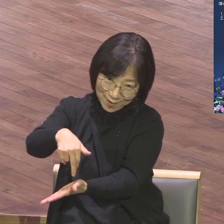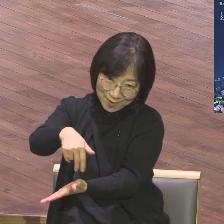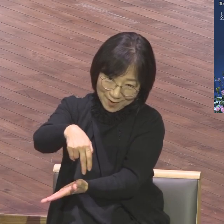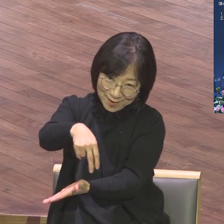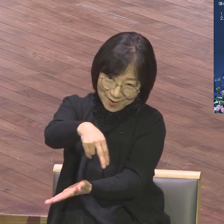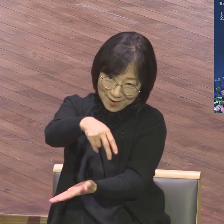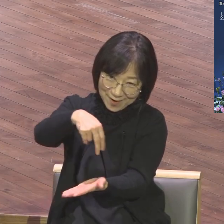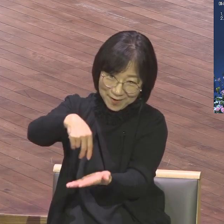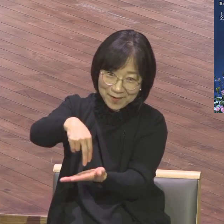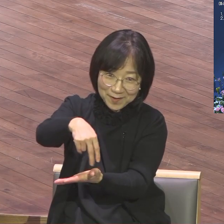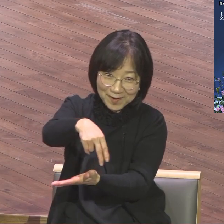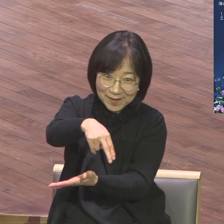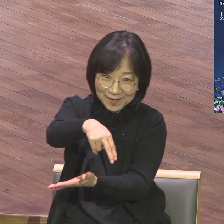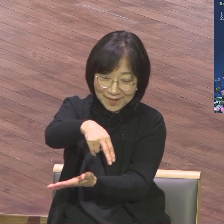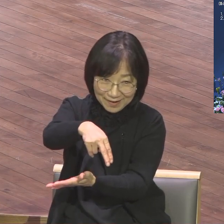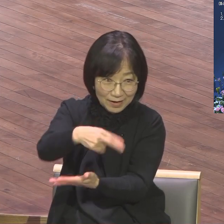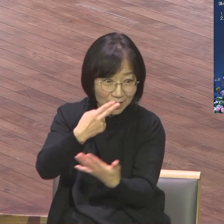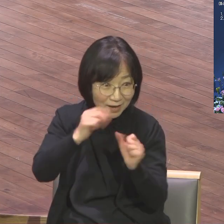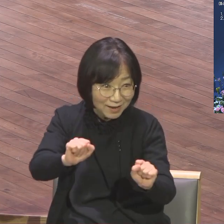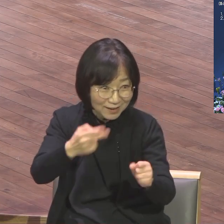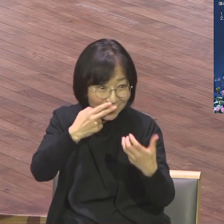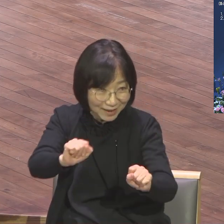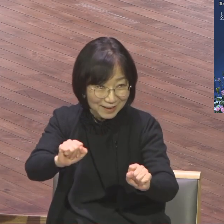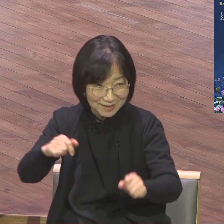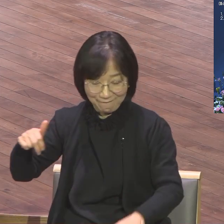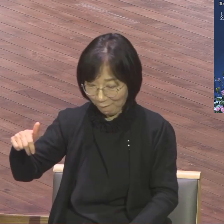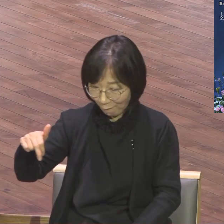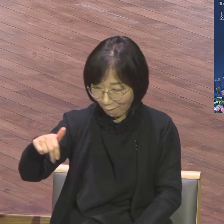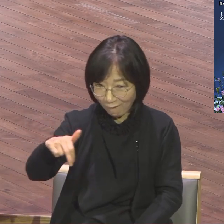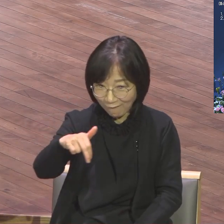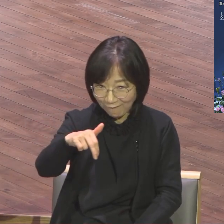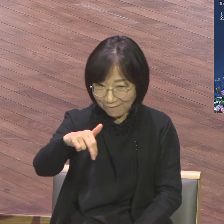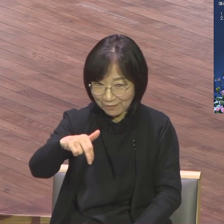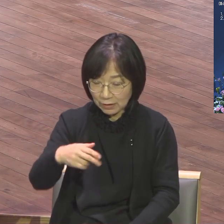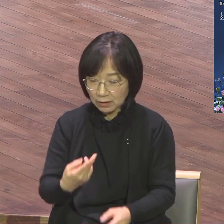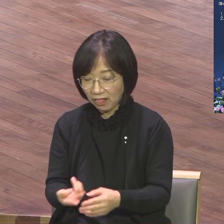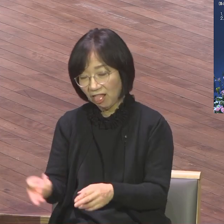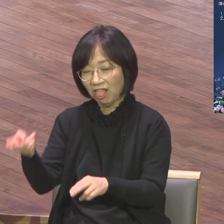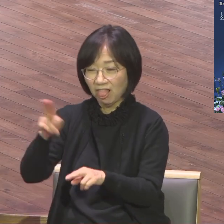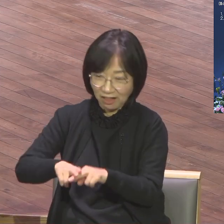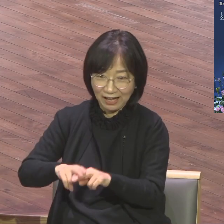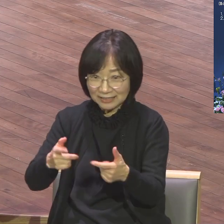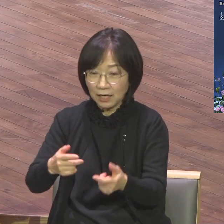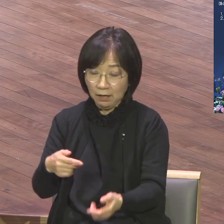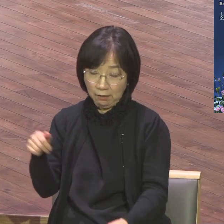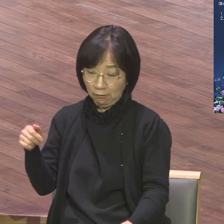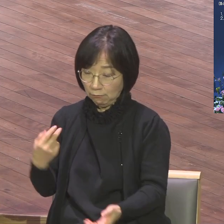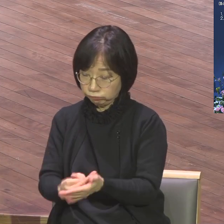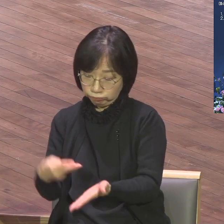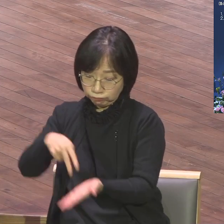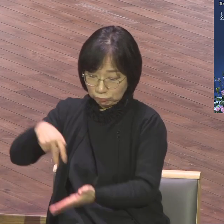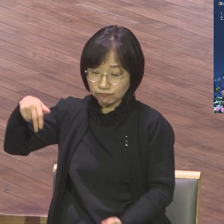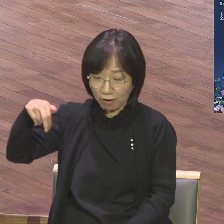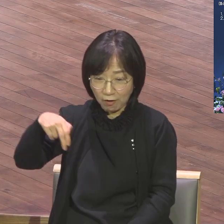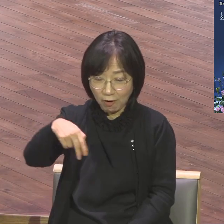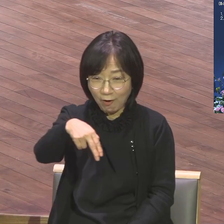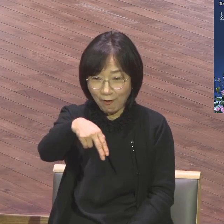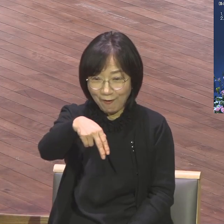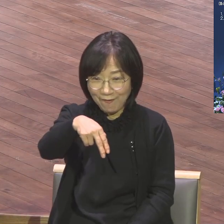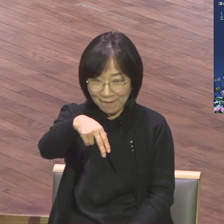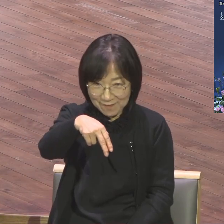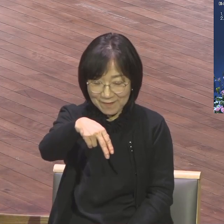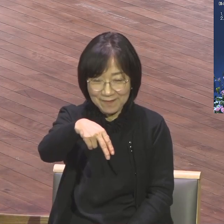걸었다 그래서 걸었다 말은 확실히 살았다는 증거지. 있나 앉았다가 아니라 걸었다. 이런 예수님의